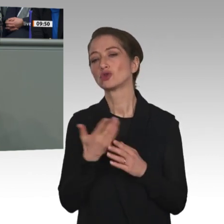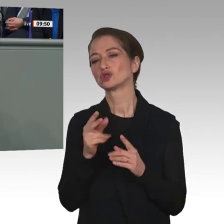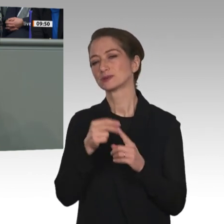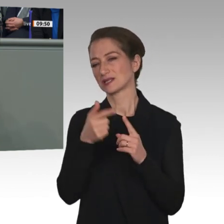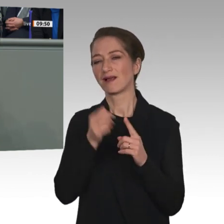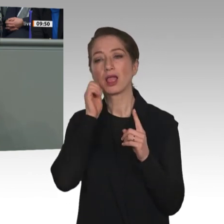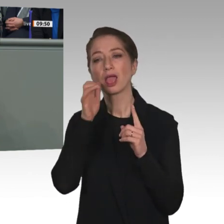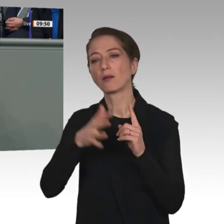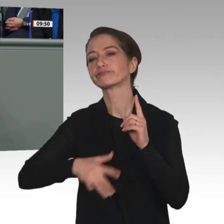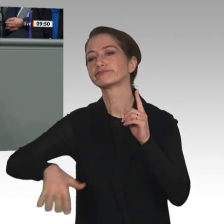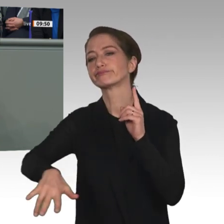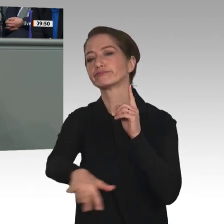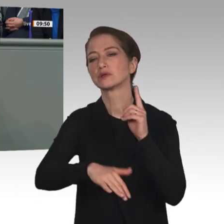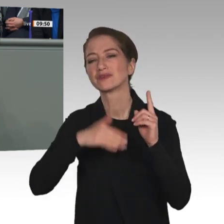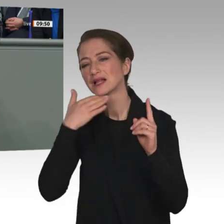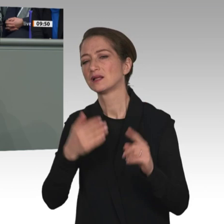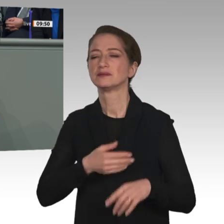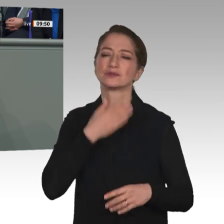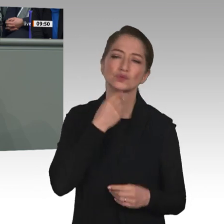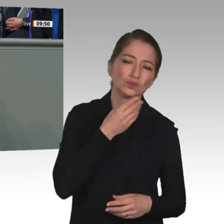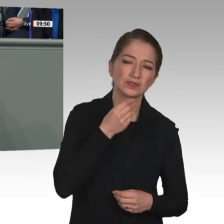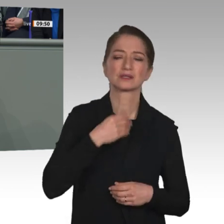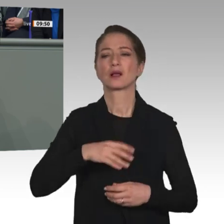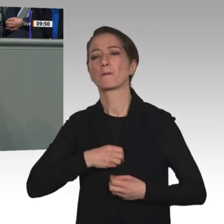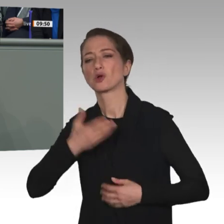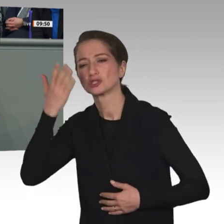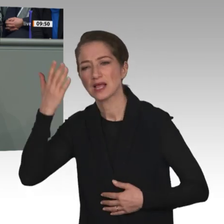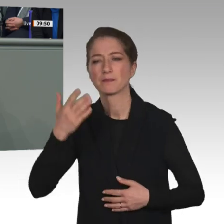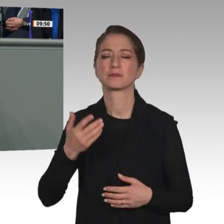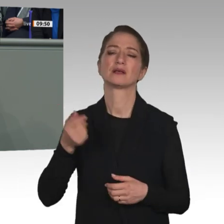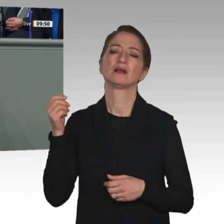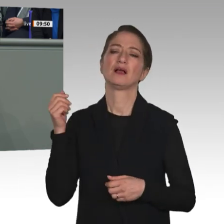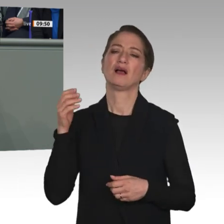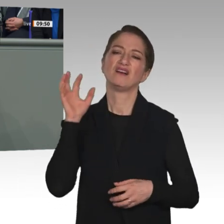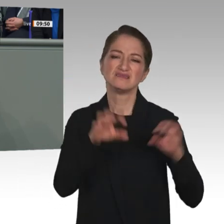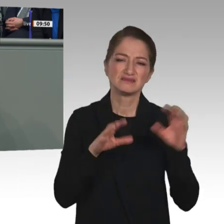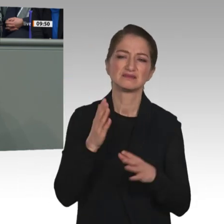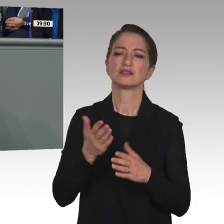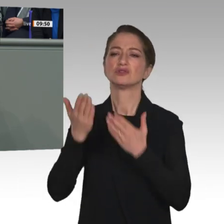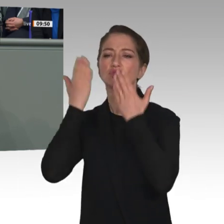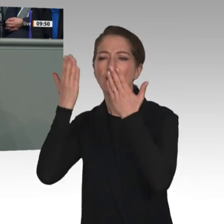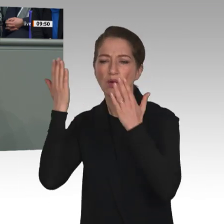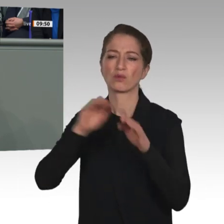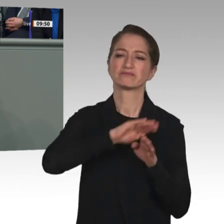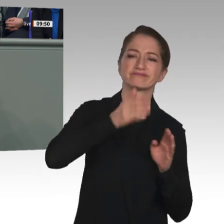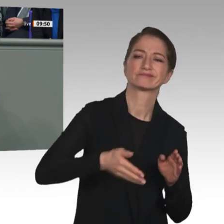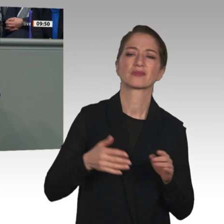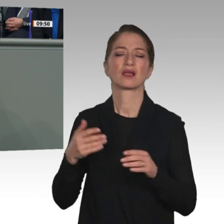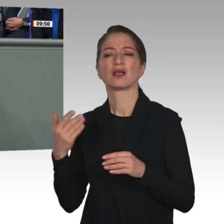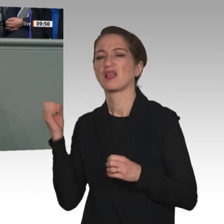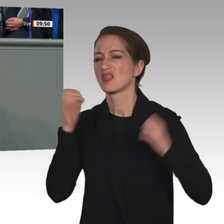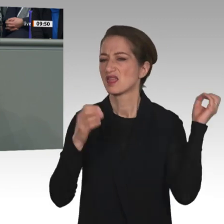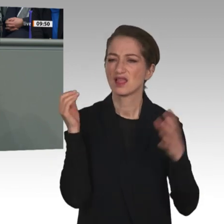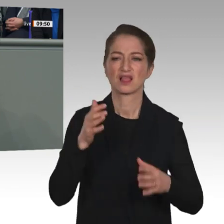Jüdinnen und Juden, auf Musliminnen und Muslime, Synagogen, auf Moscheen, auf Menschen anderer Herkunft. Hass und Rassismus macht unsere